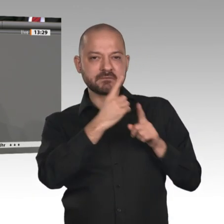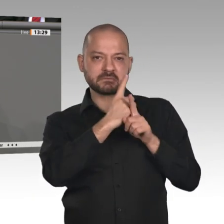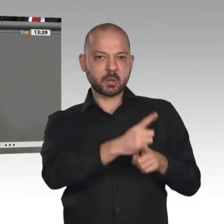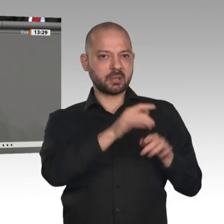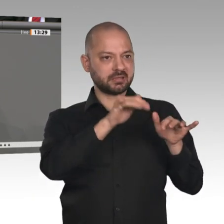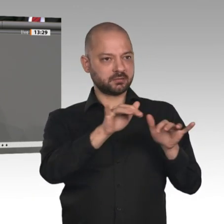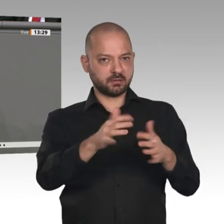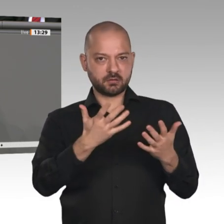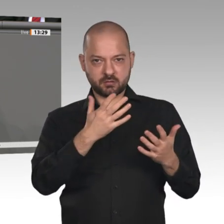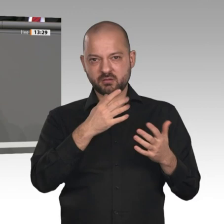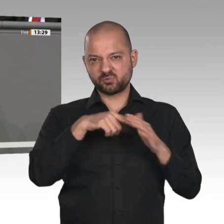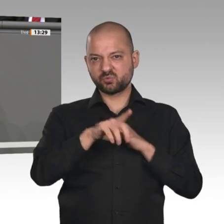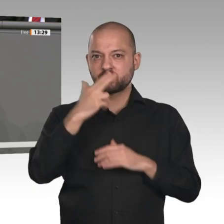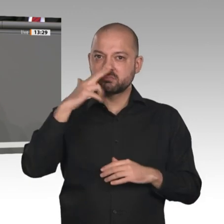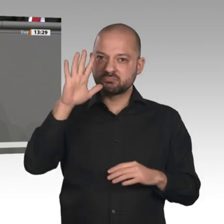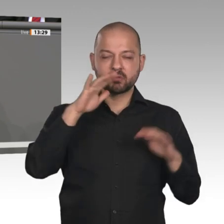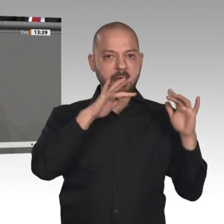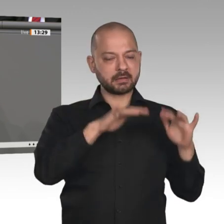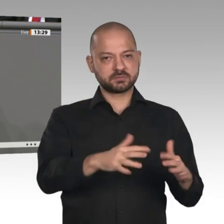Nationalsozialismus sind unumkehrbar.